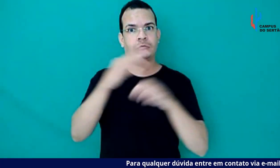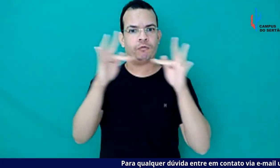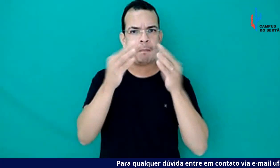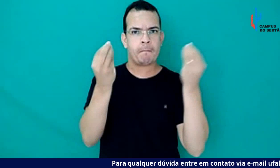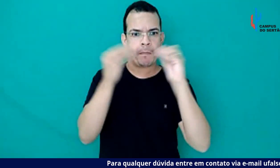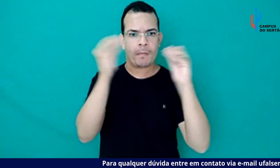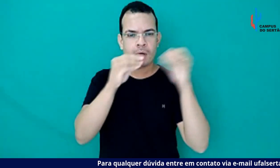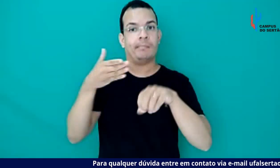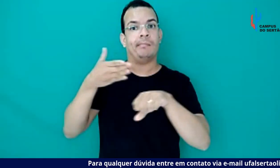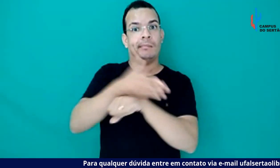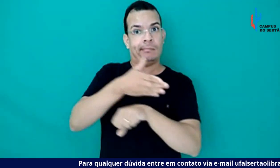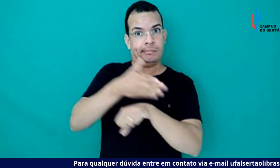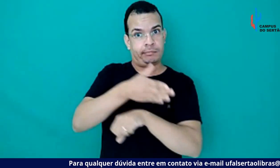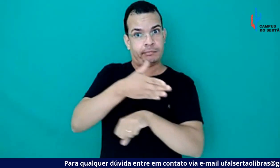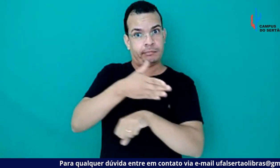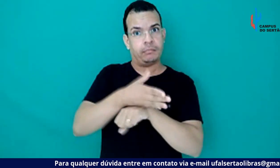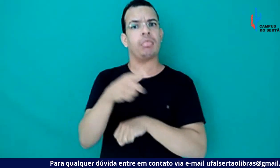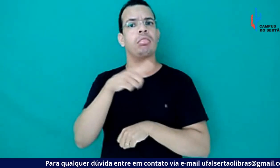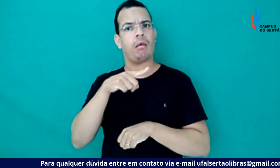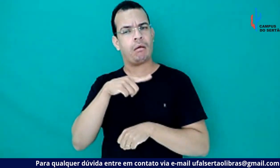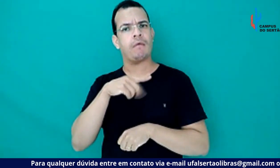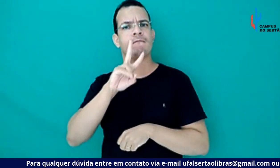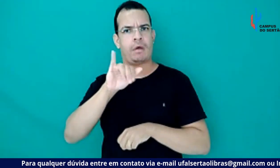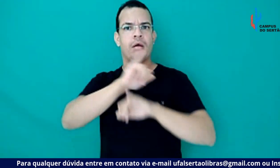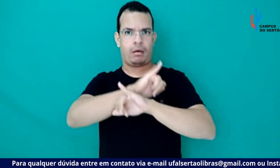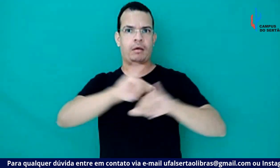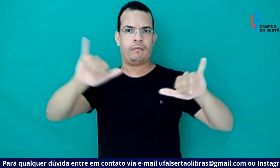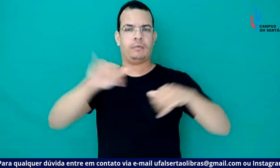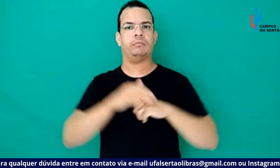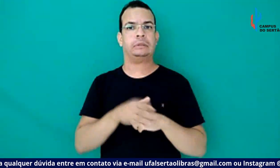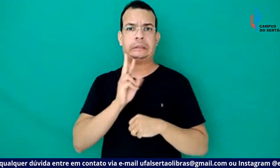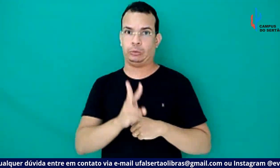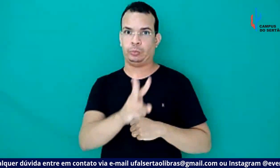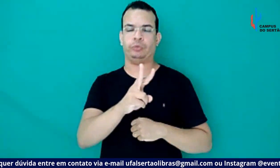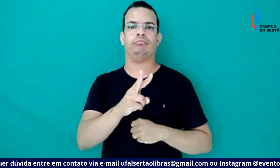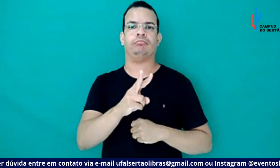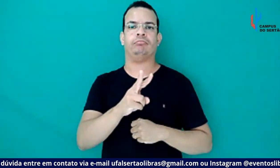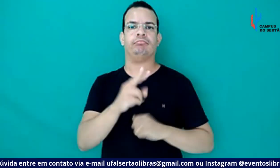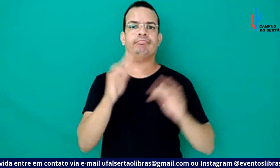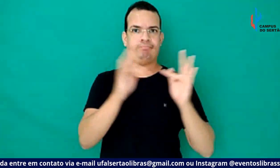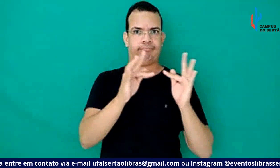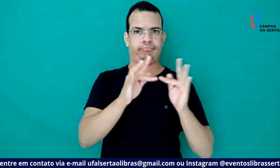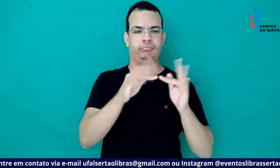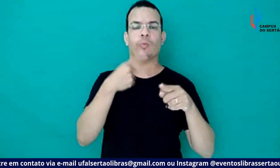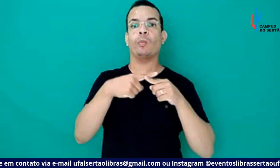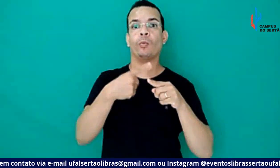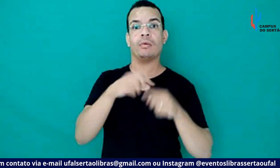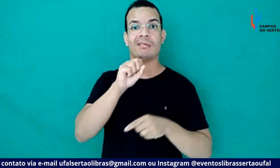nós teremos, vai ser colocado e todos poderão assinar a frequência. Isso vai ser divulgado no